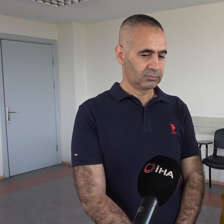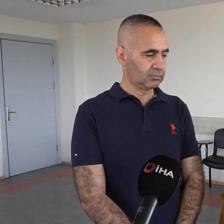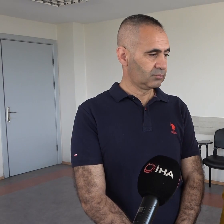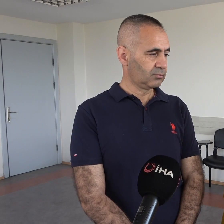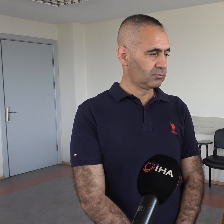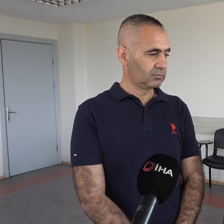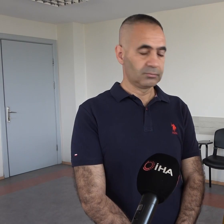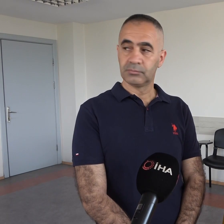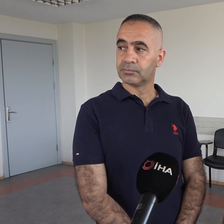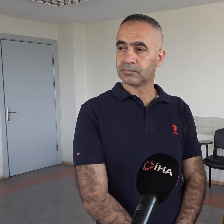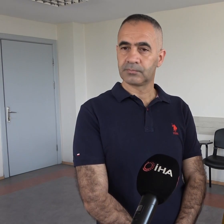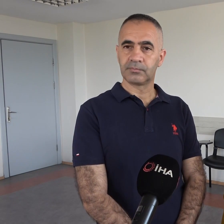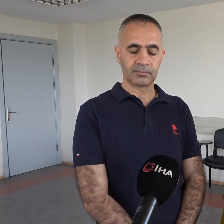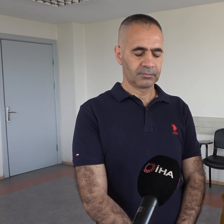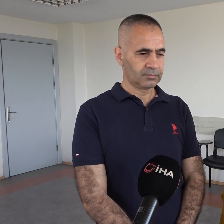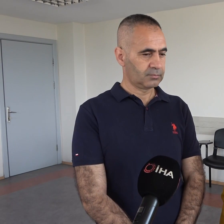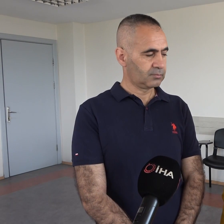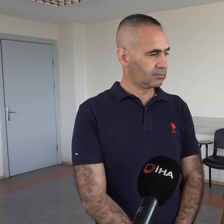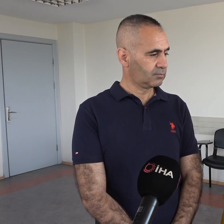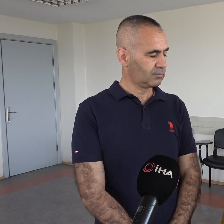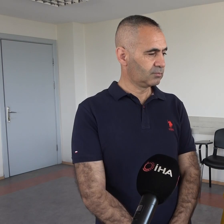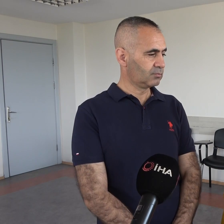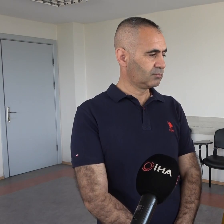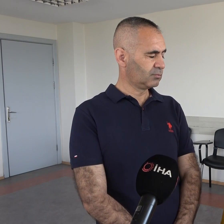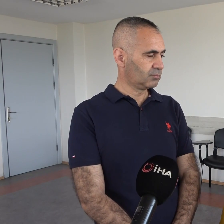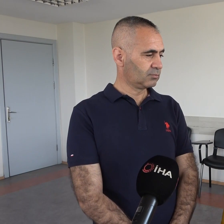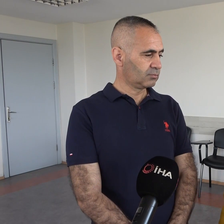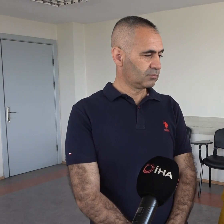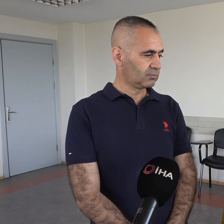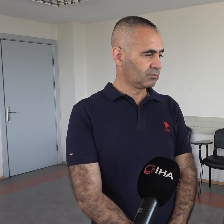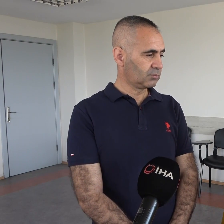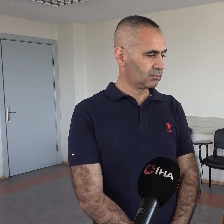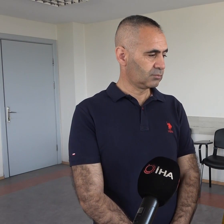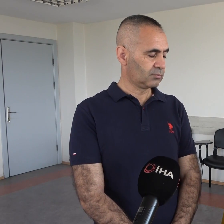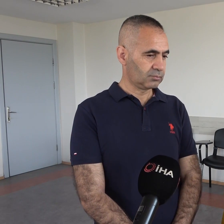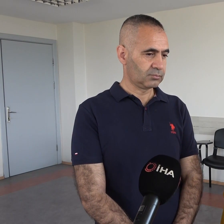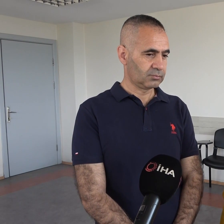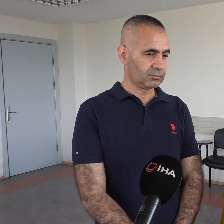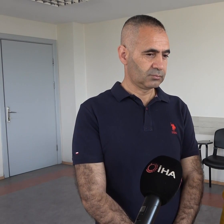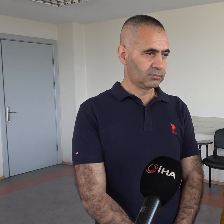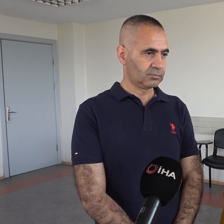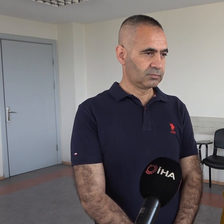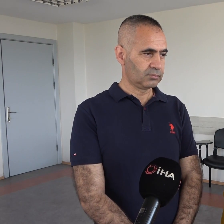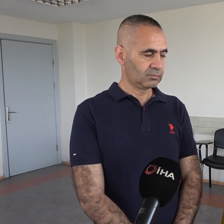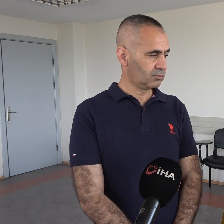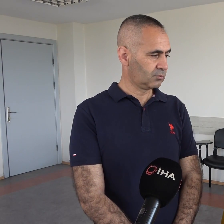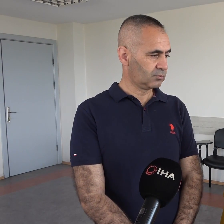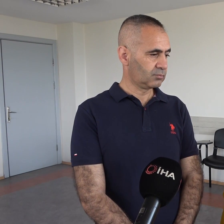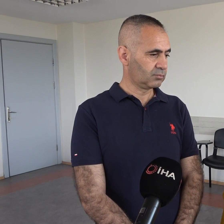dudak okumayı daha çok tercih ediyorduk. Dudakla ya da ABC yazarak anlaşmaya çalışıyorduk. Bunu başladıktan sonra bu kursa